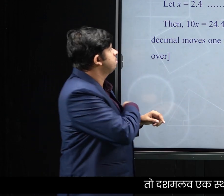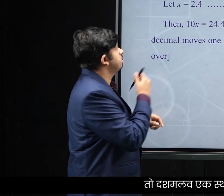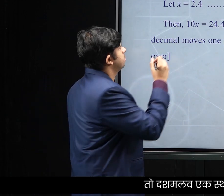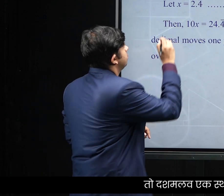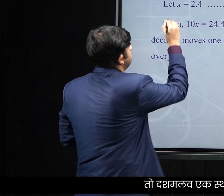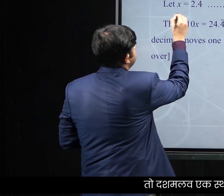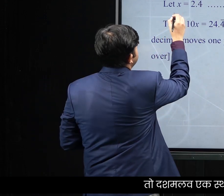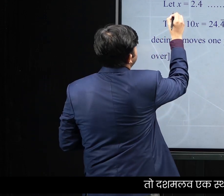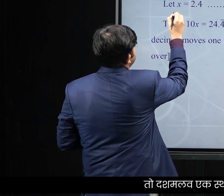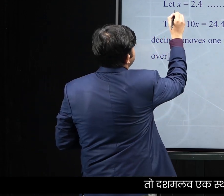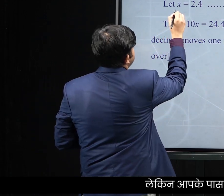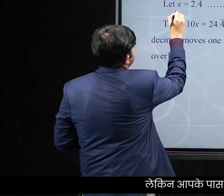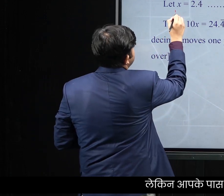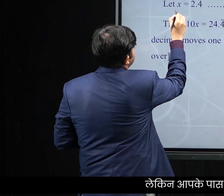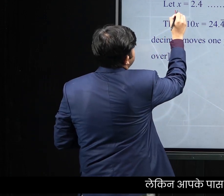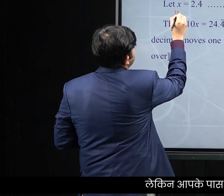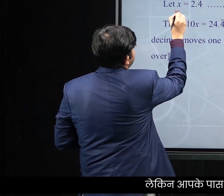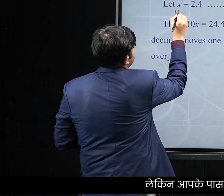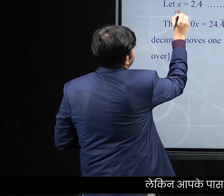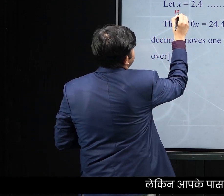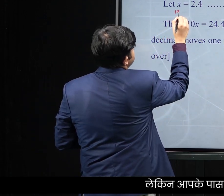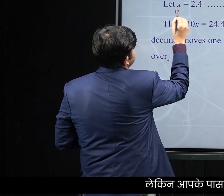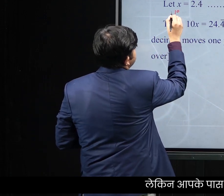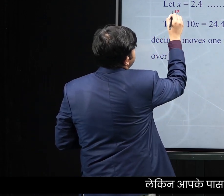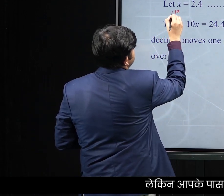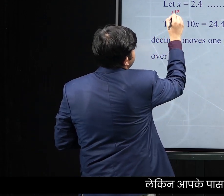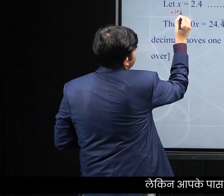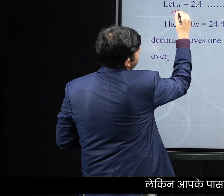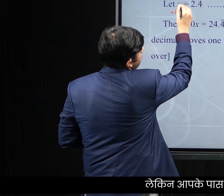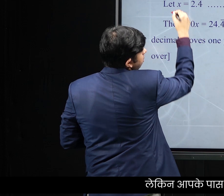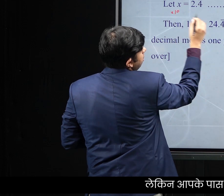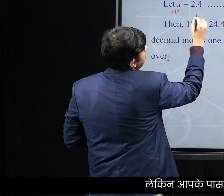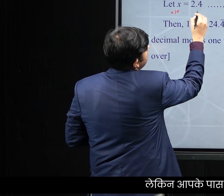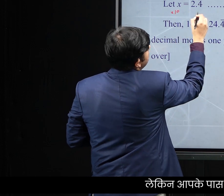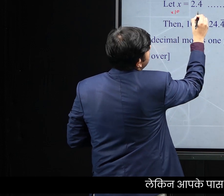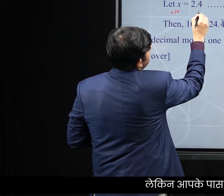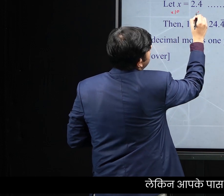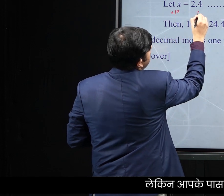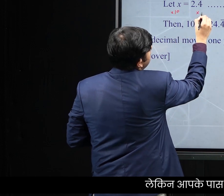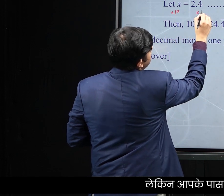चला जाता है, लेकिन आपके पास अभी भी अनंत 4s बचे हैं।